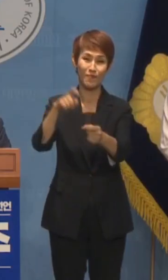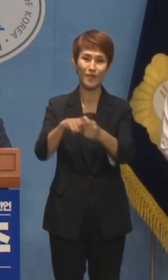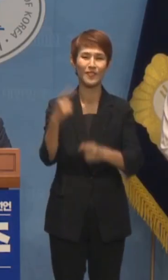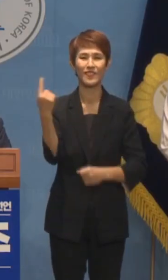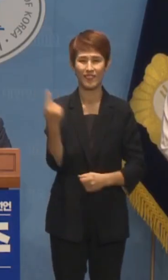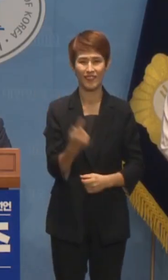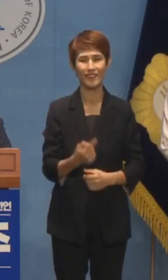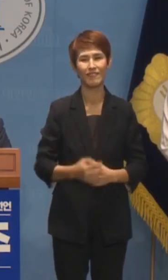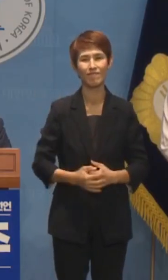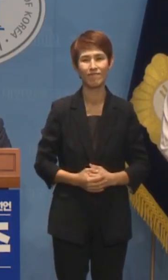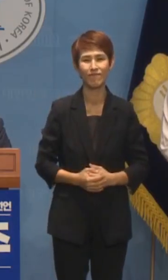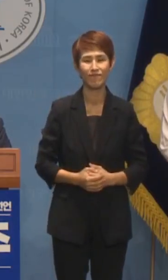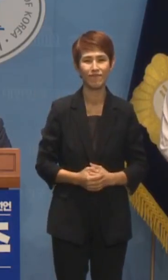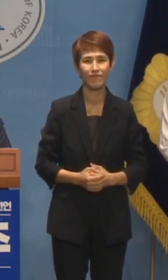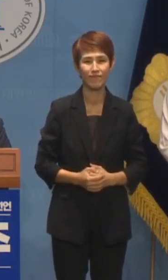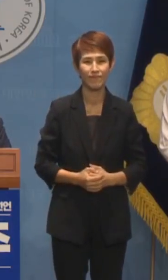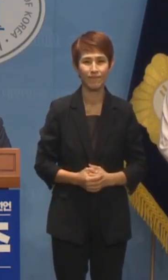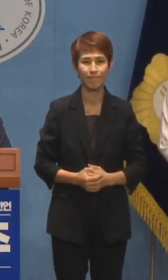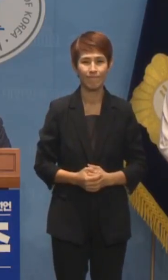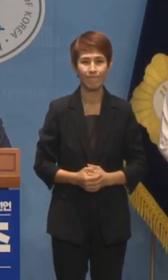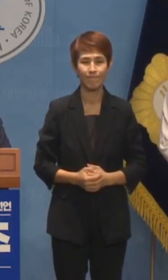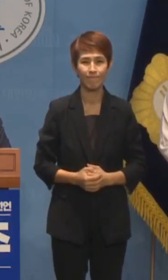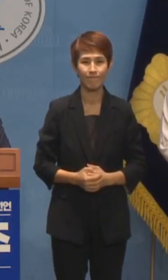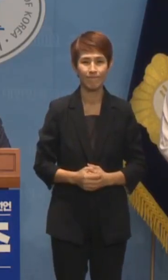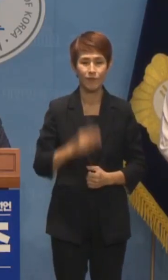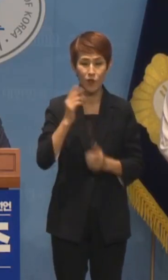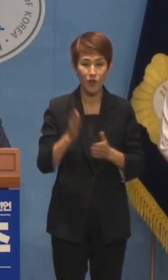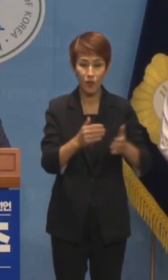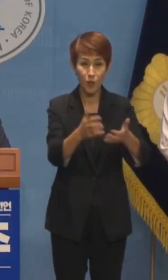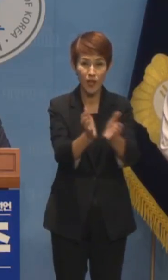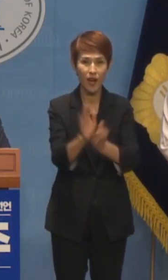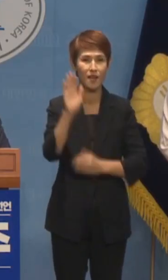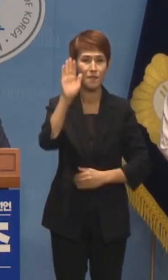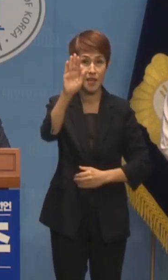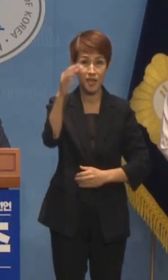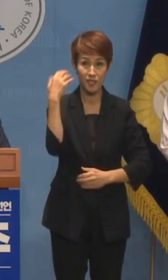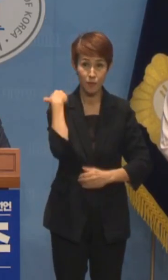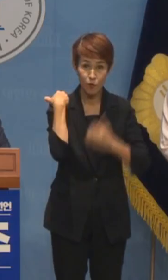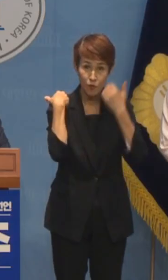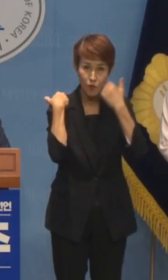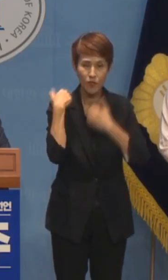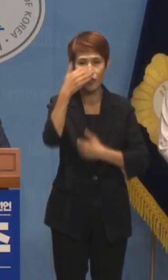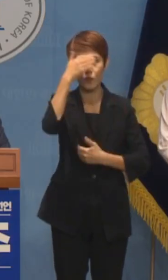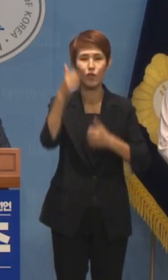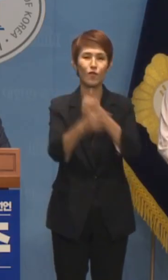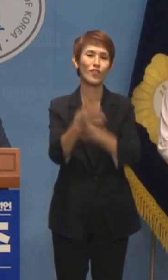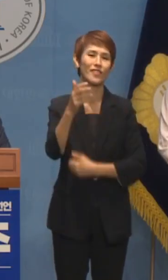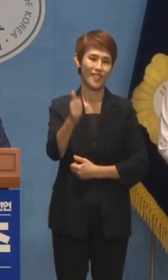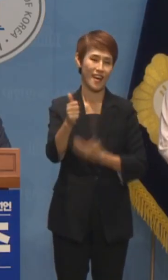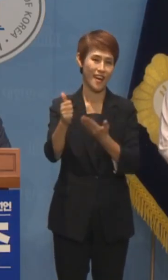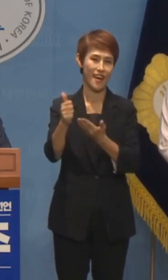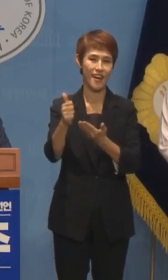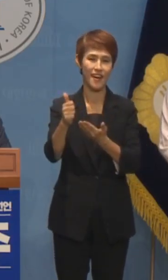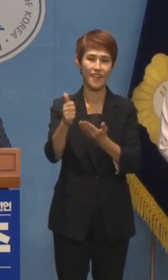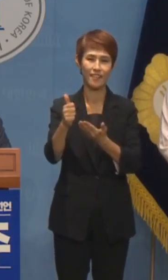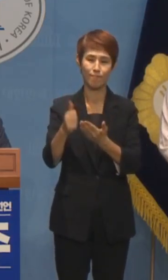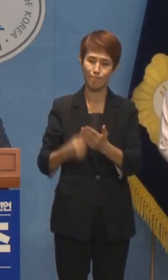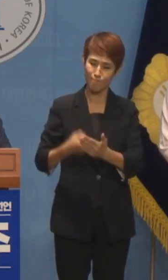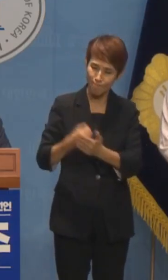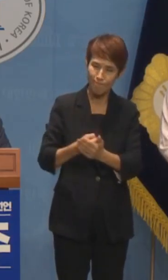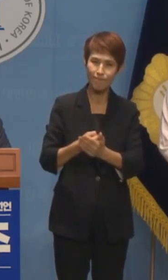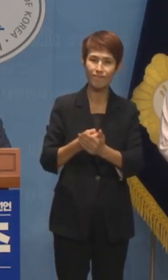위해서 함께 했고요. 우리 경기도당의 미래를 책임질 청년위원장으로서